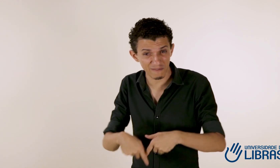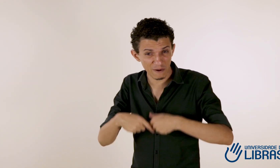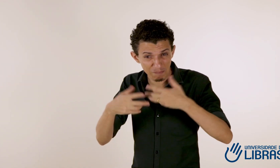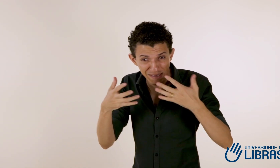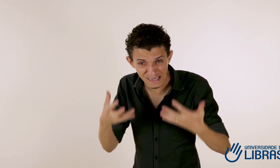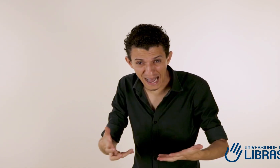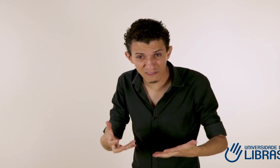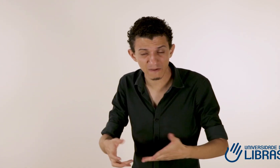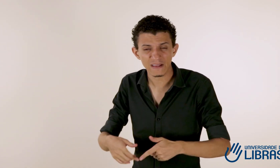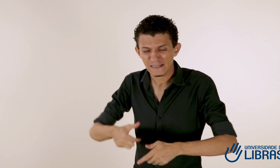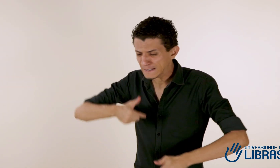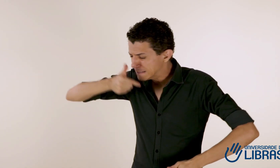foi pesado.